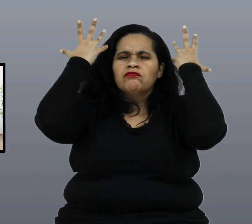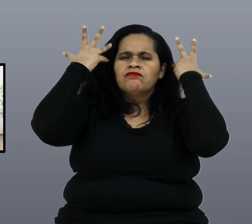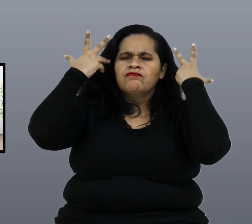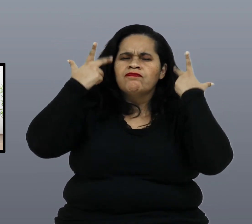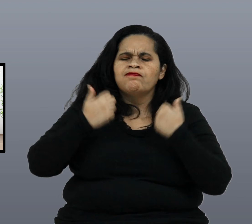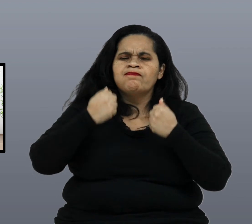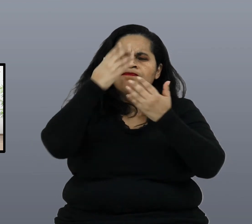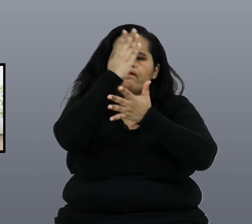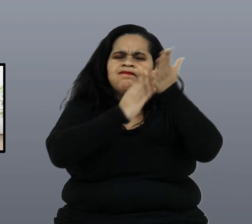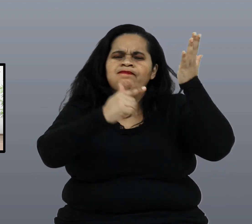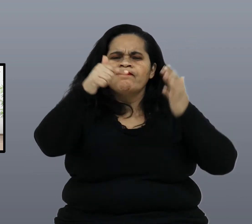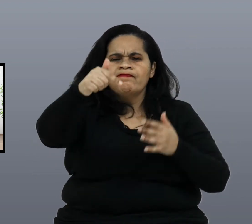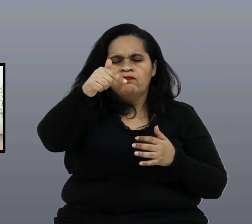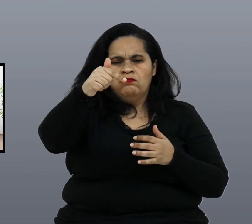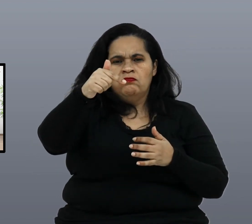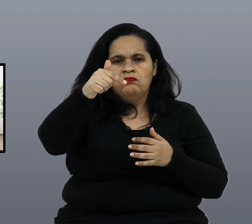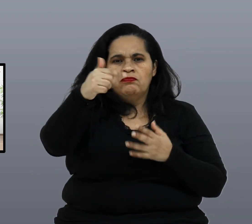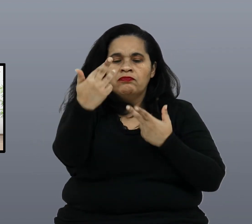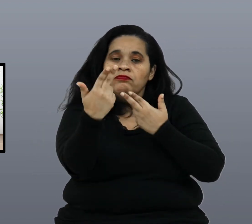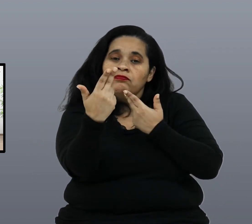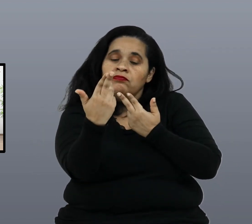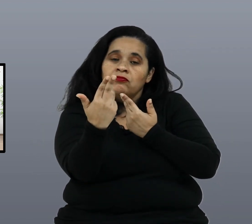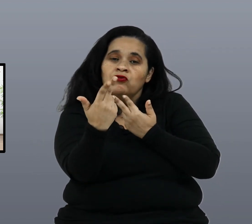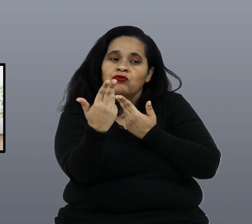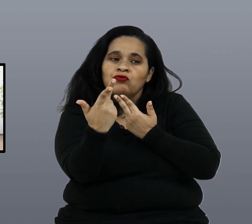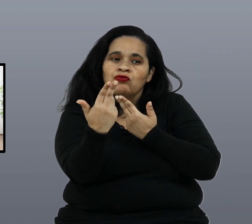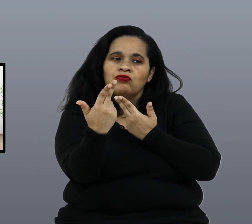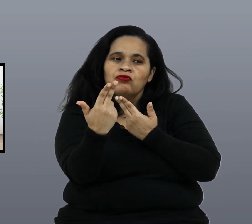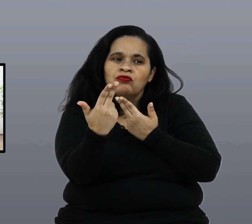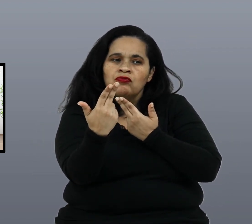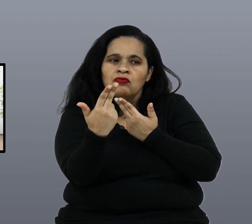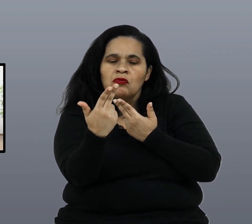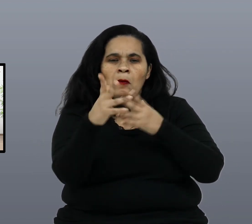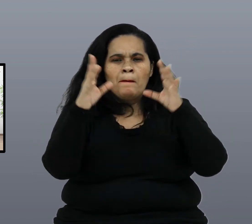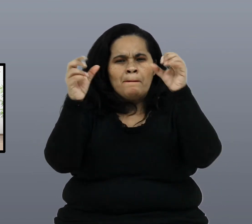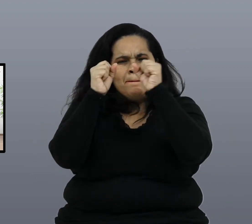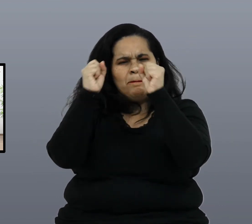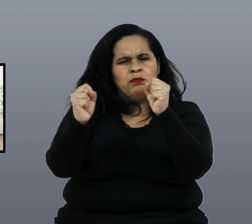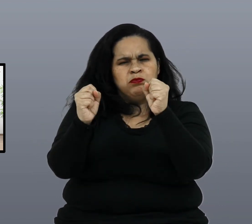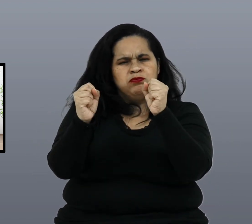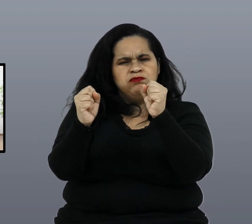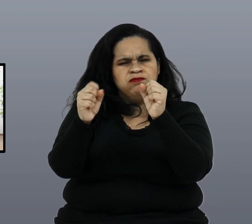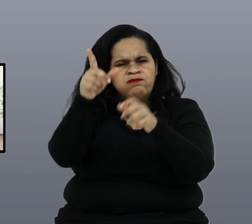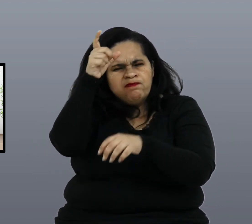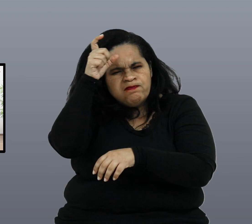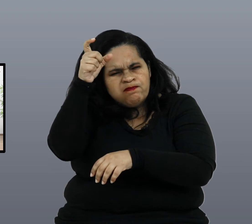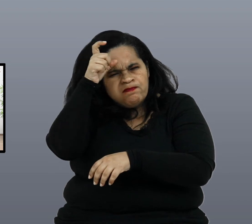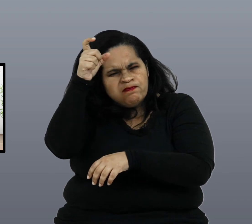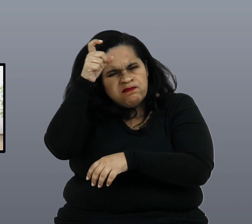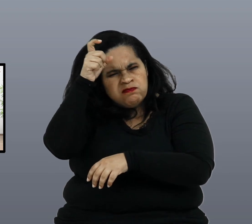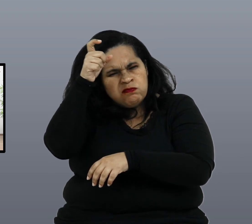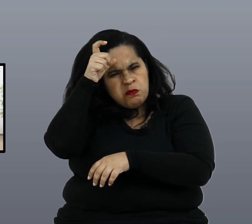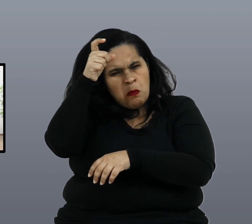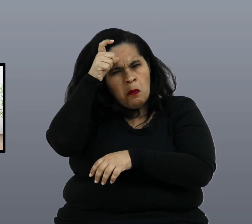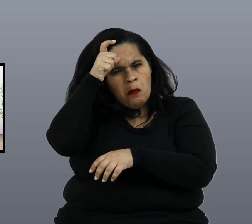capítulo 7 com o de Apocalipse, é o mesmo. Os poderes são o mesmo poder maligno que tem um no outro. A semelhança também